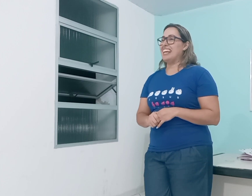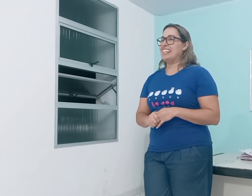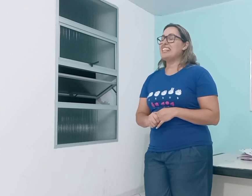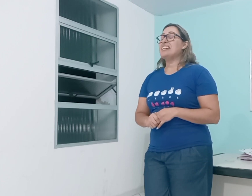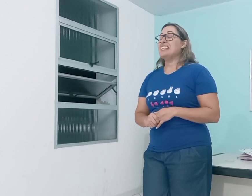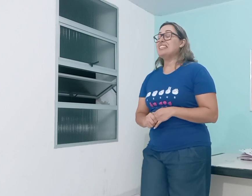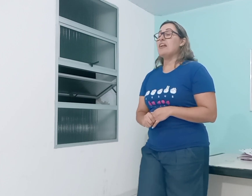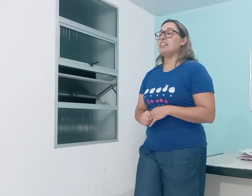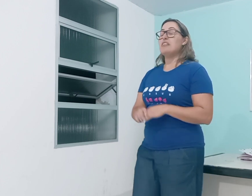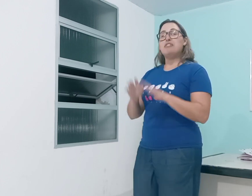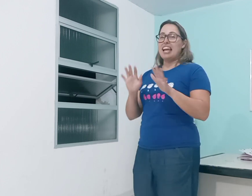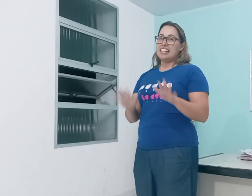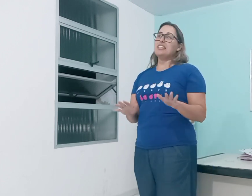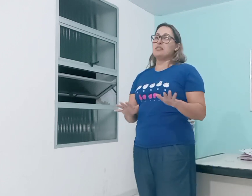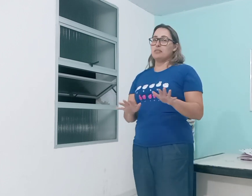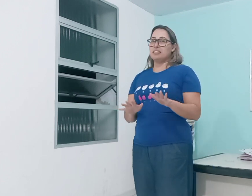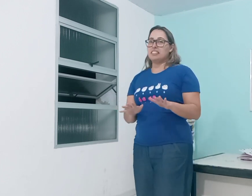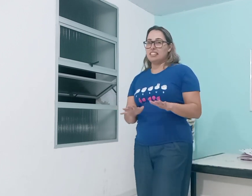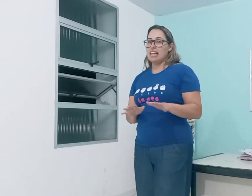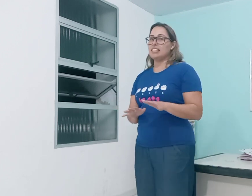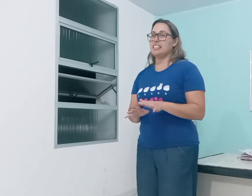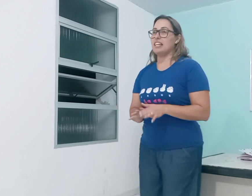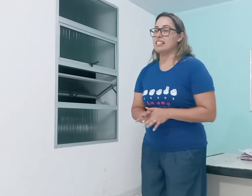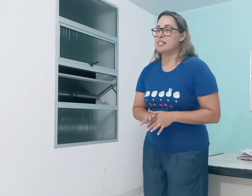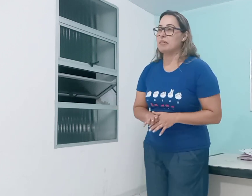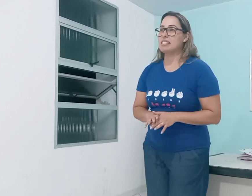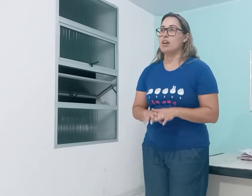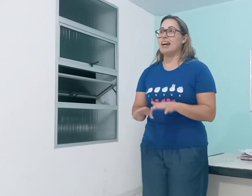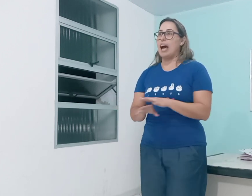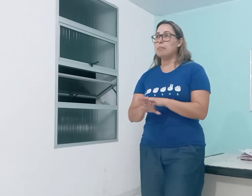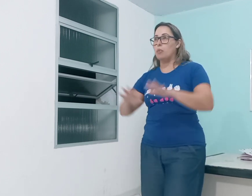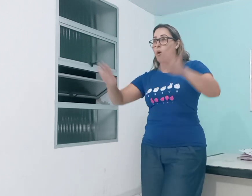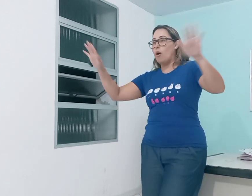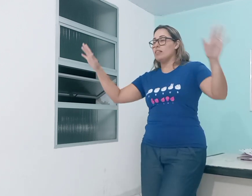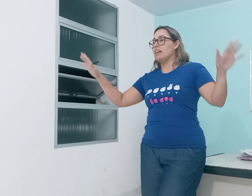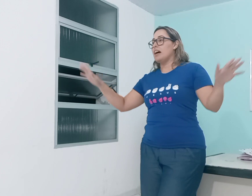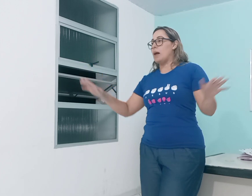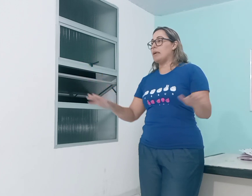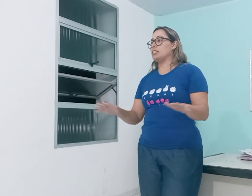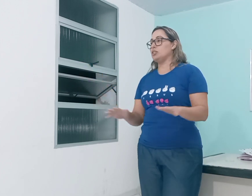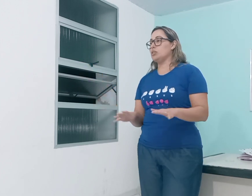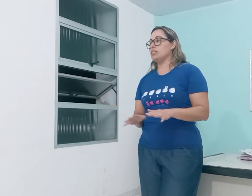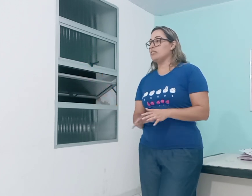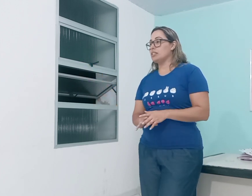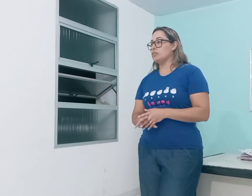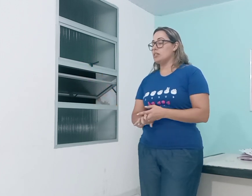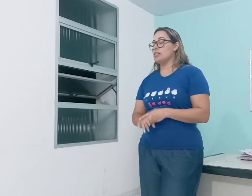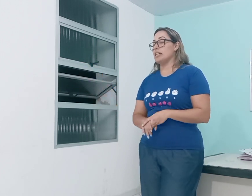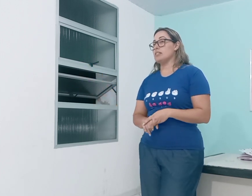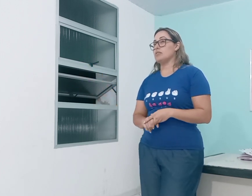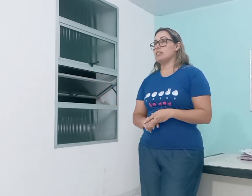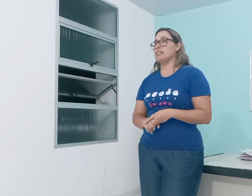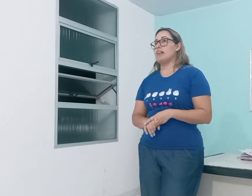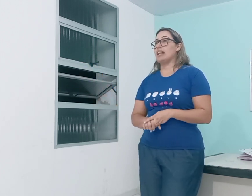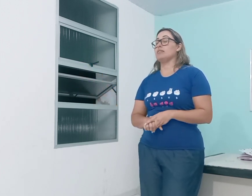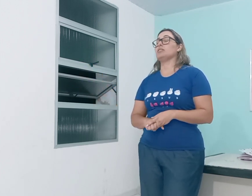Né? Então, não falem isso, tá, gente? Essa expressão acabou a partir de hoje na vida de vocês, se vocês falarem